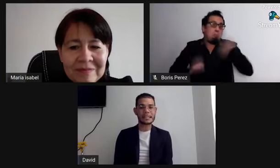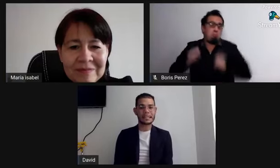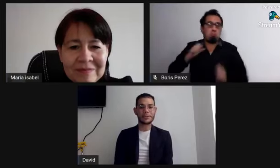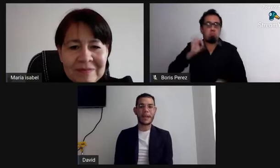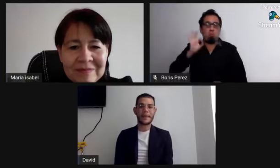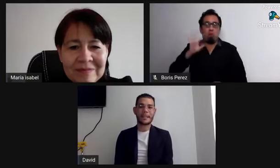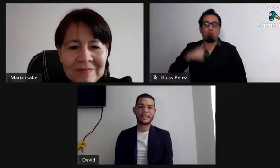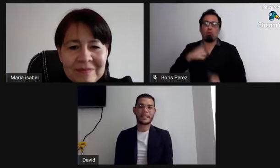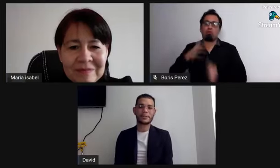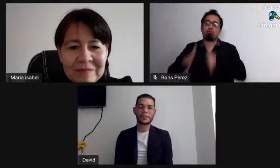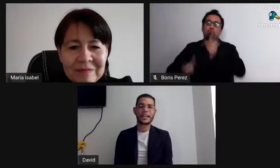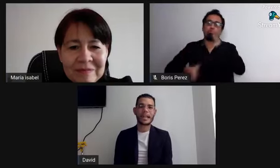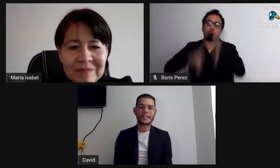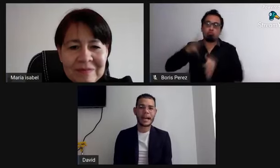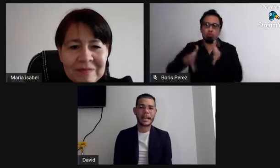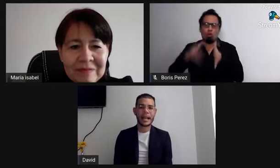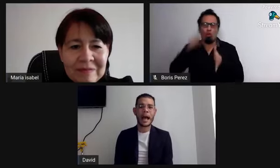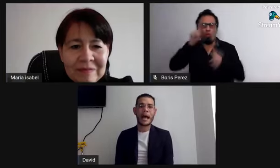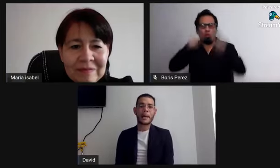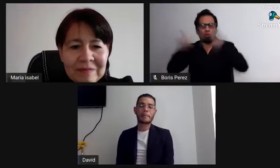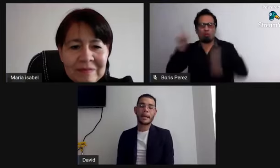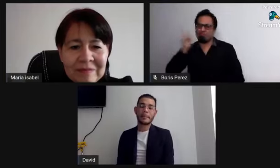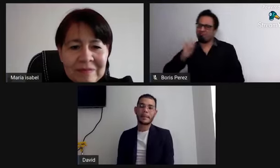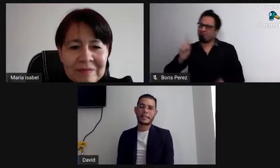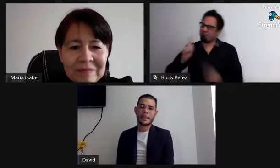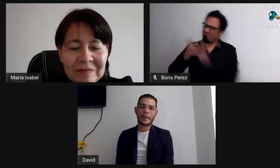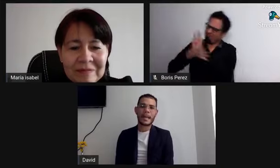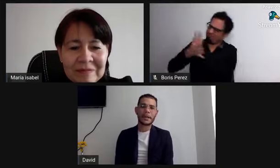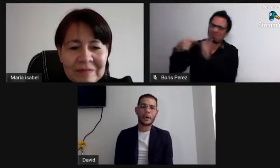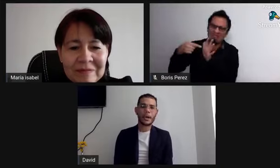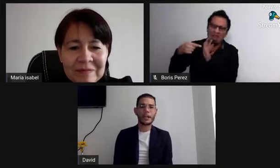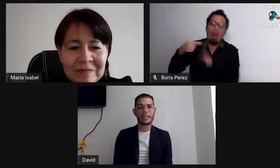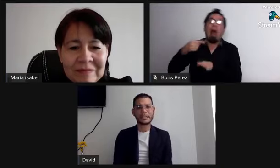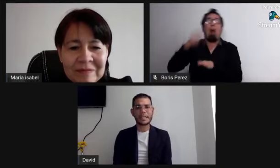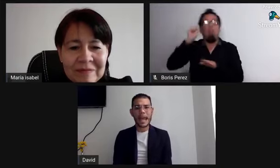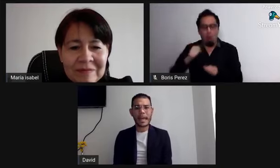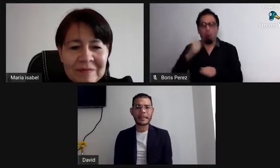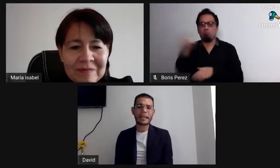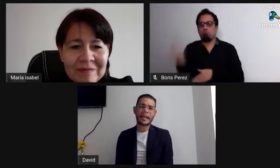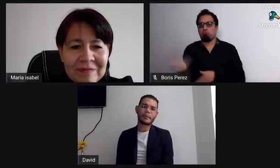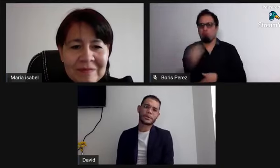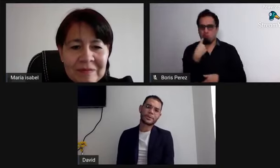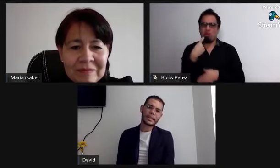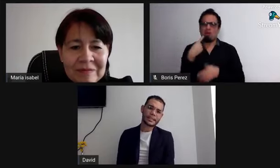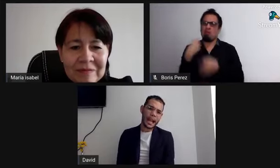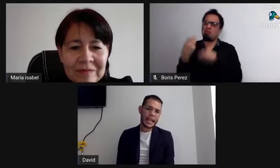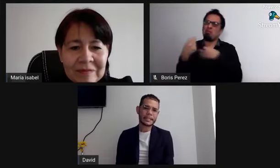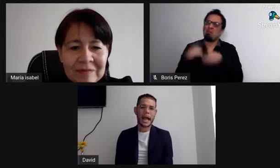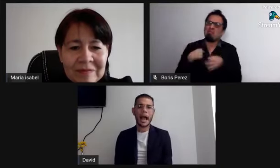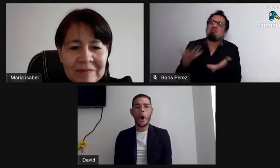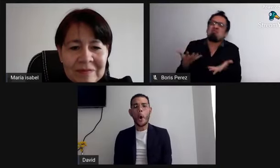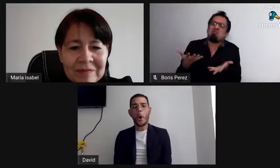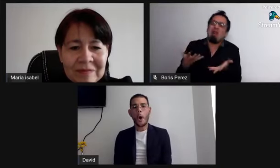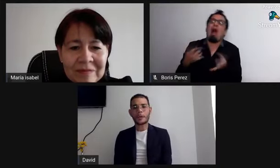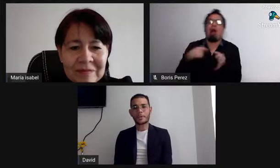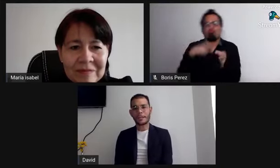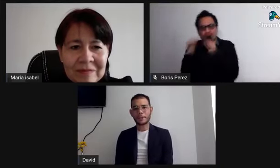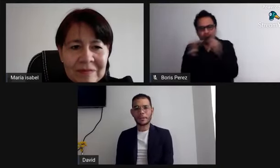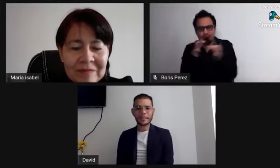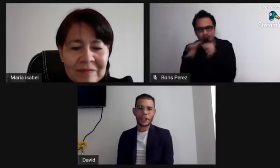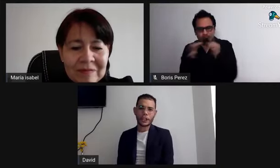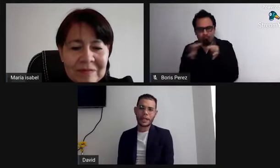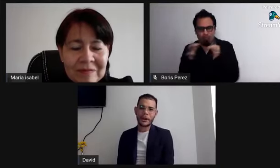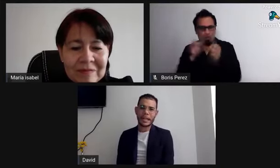preguntas si durante el transcurso de la charla perciben algo que no entienden, tal vez una seña o